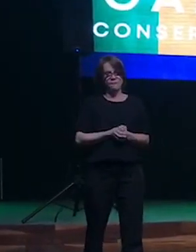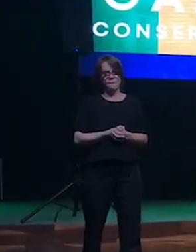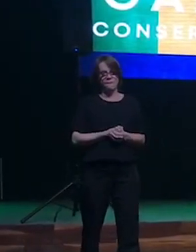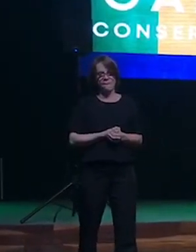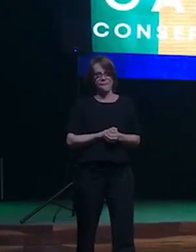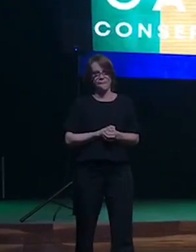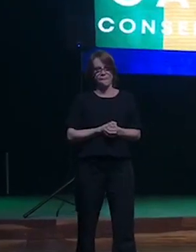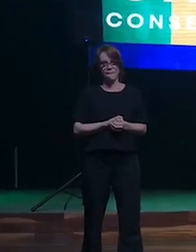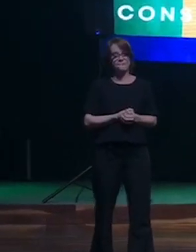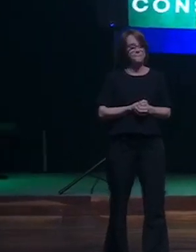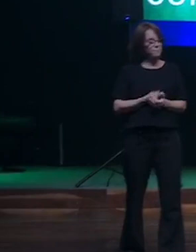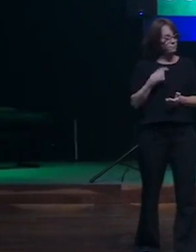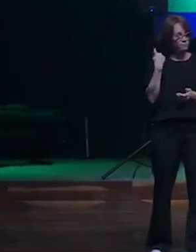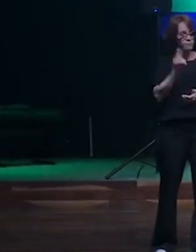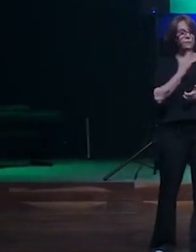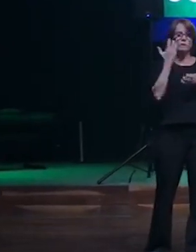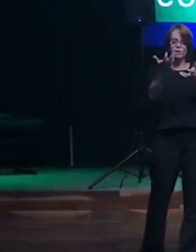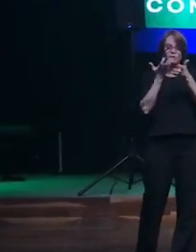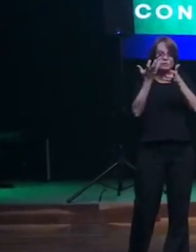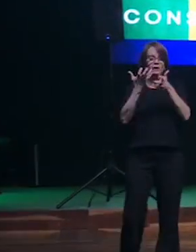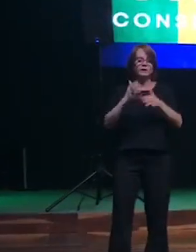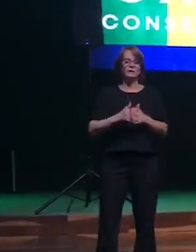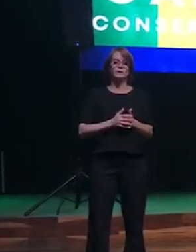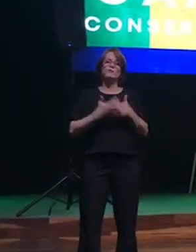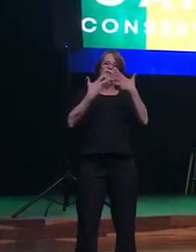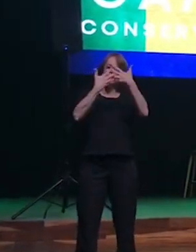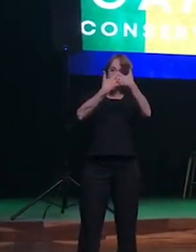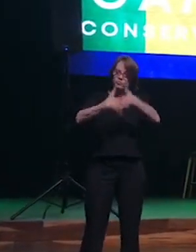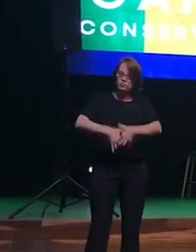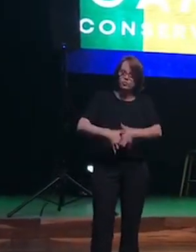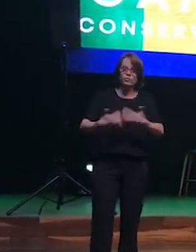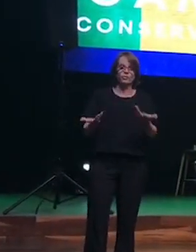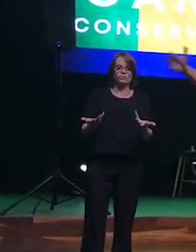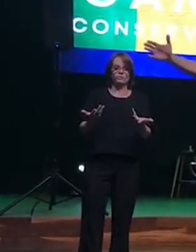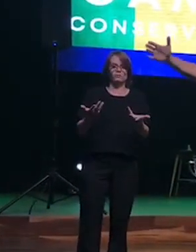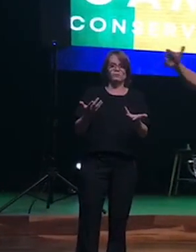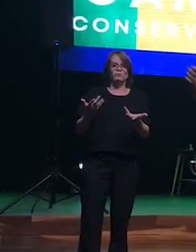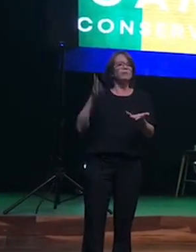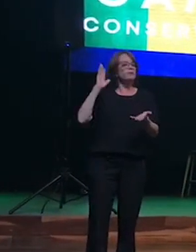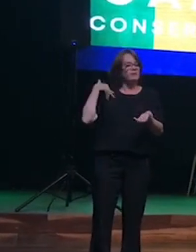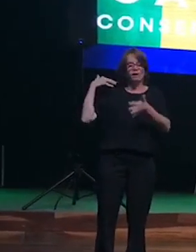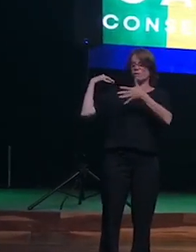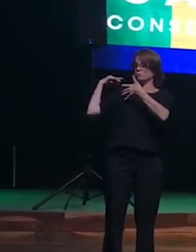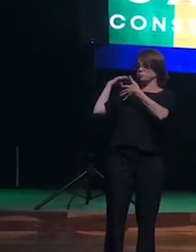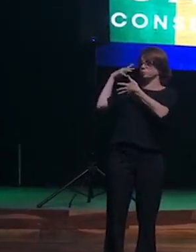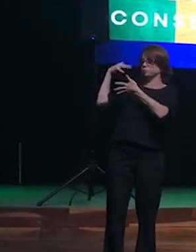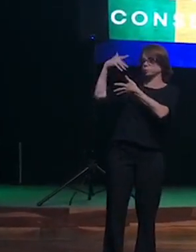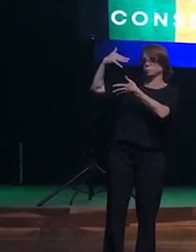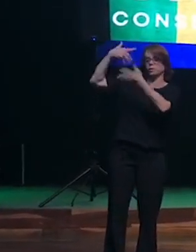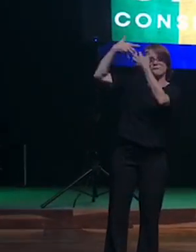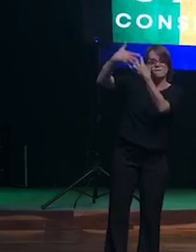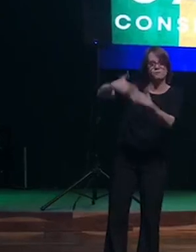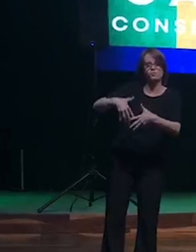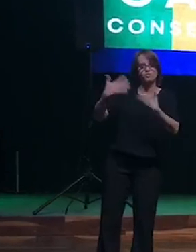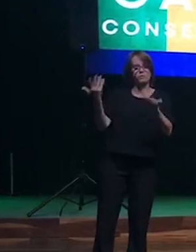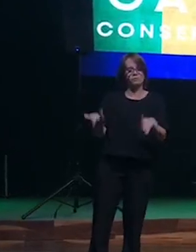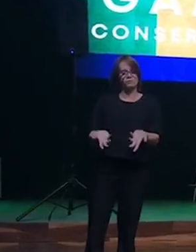É o que nós queremos, é o que funciona, é o que funcionou ao longo da história.